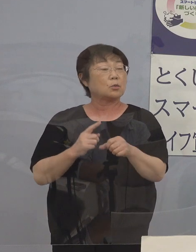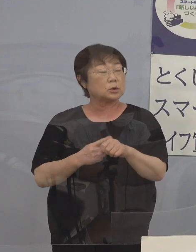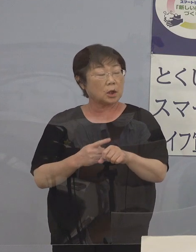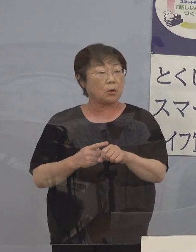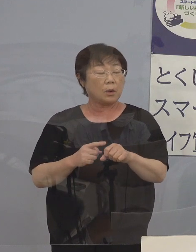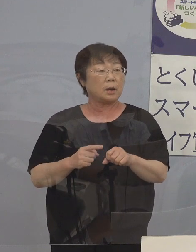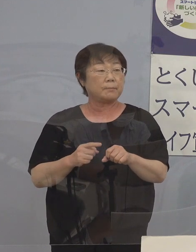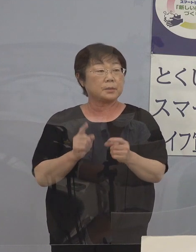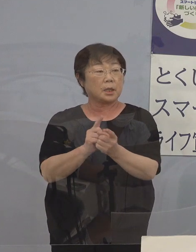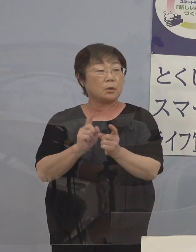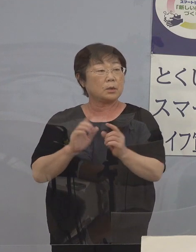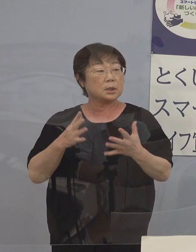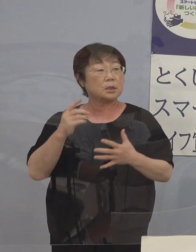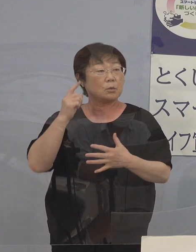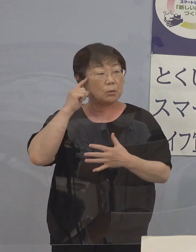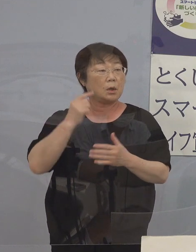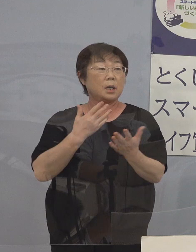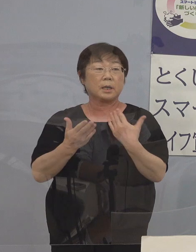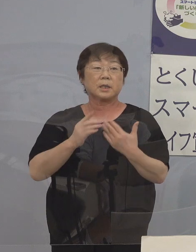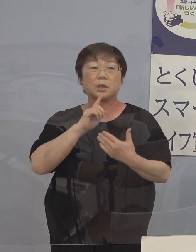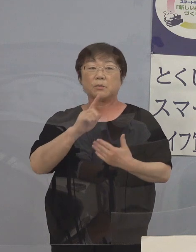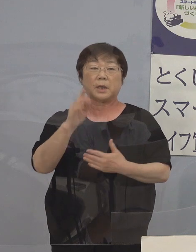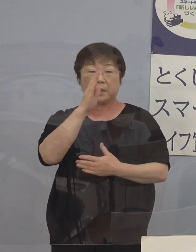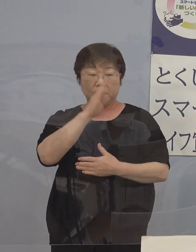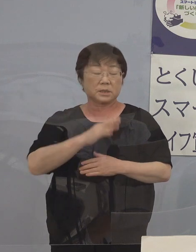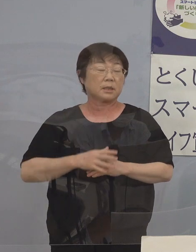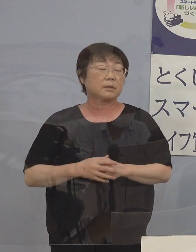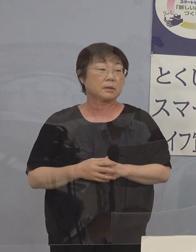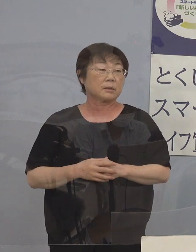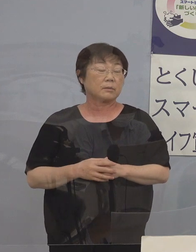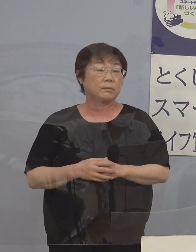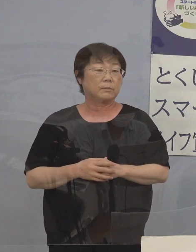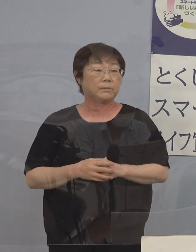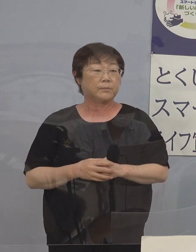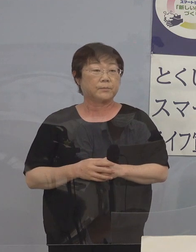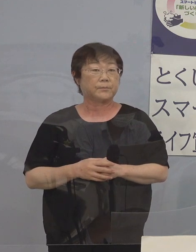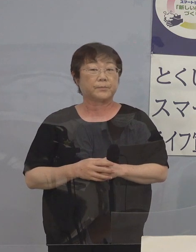ないというふうに、ただ確定ではない。